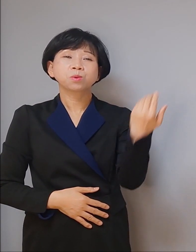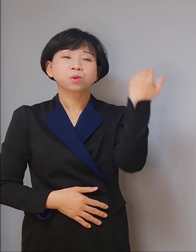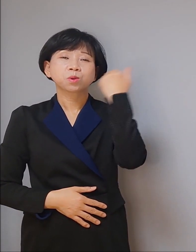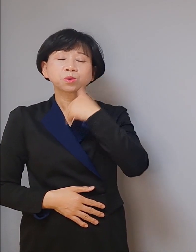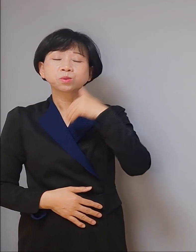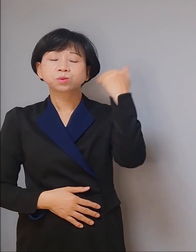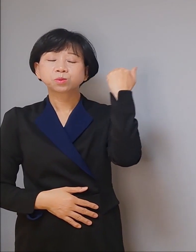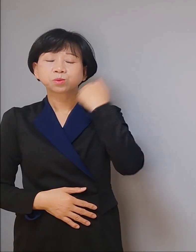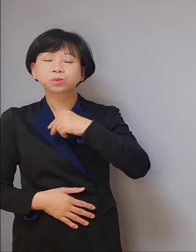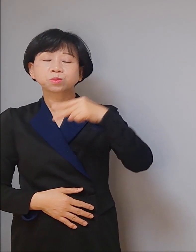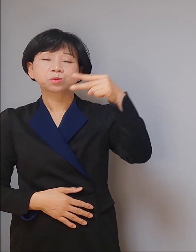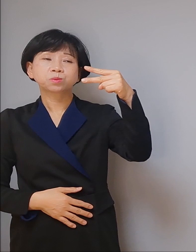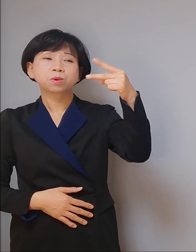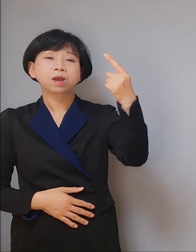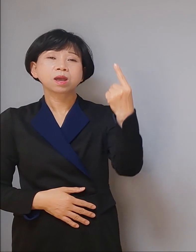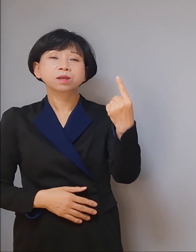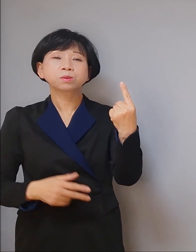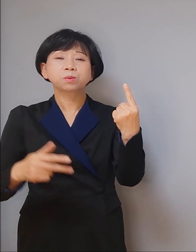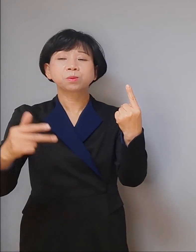무엇과도